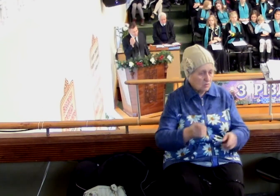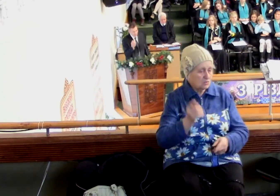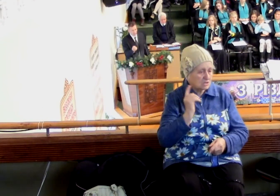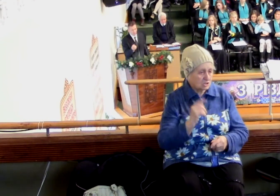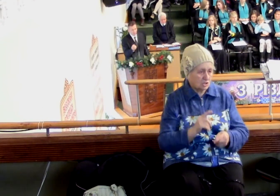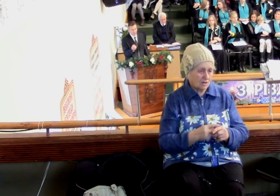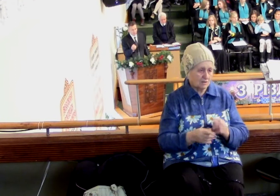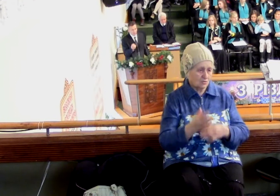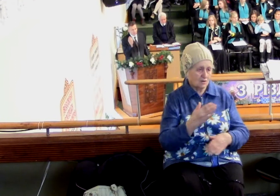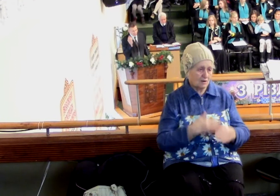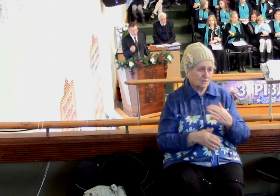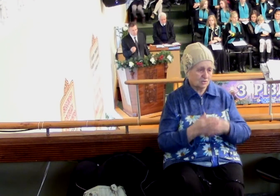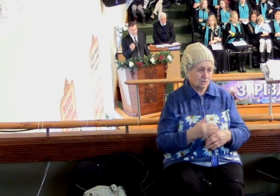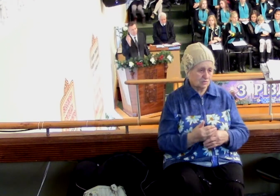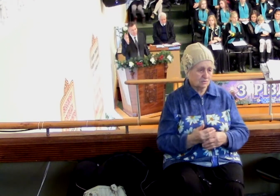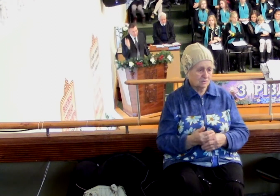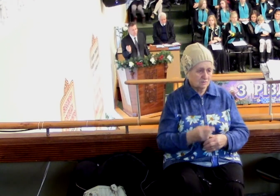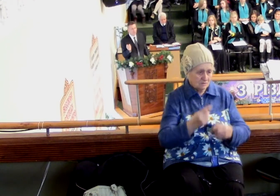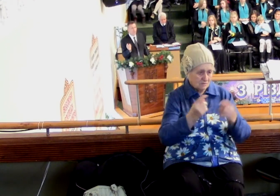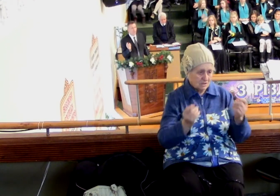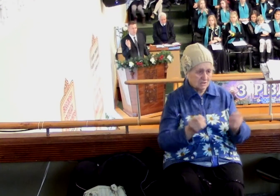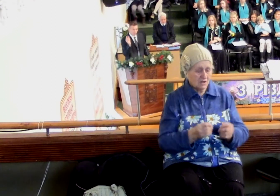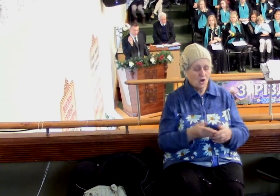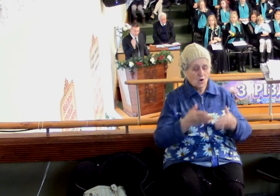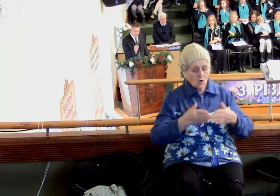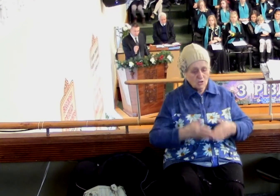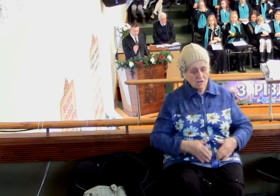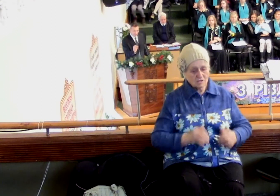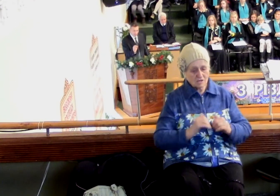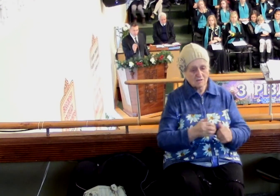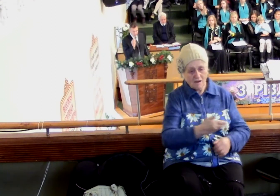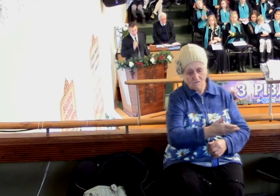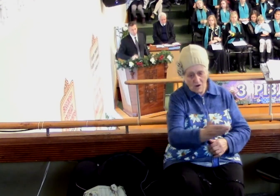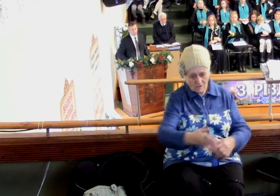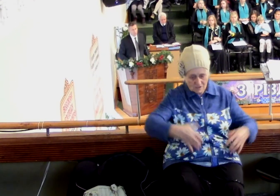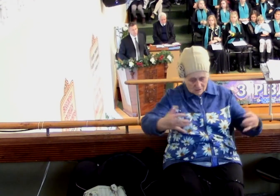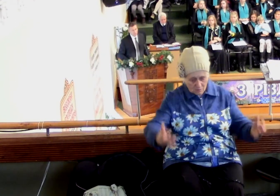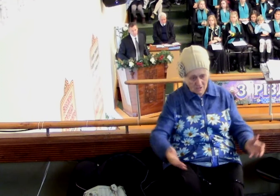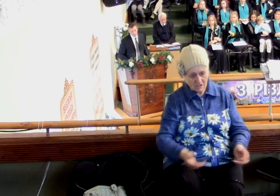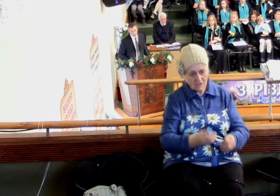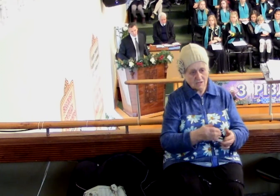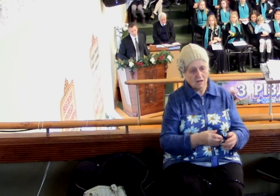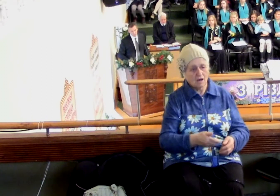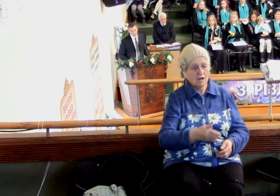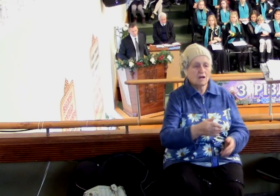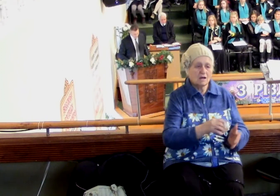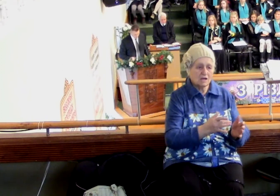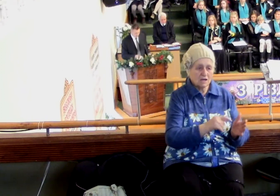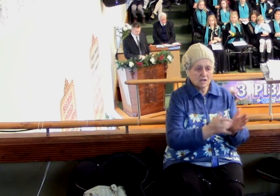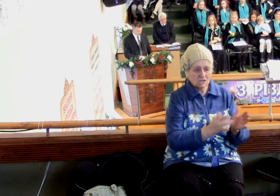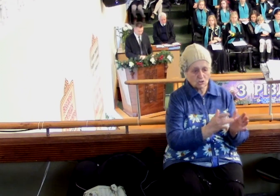эту радость. Родился для них Спаситель, Христос